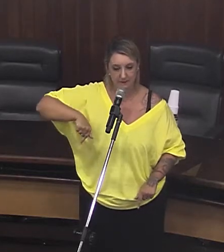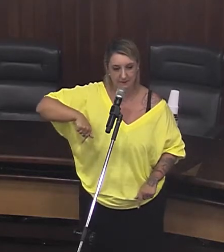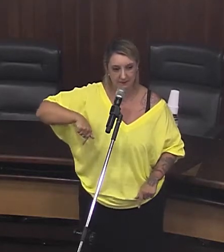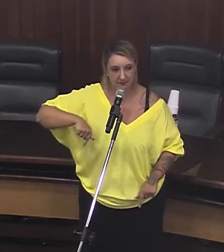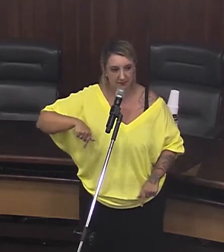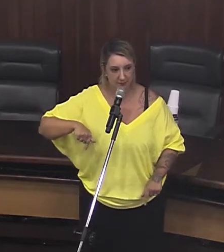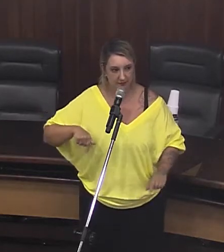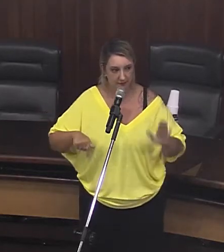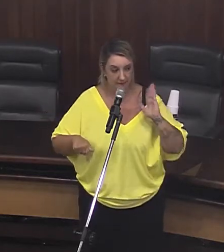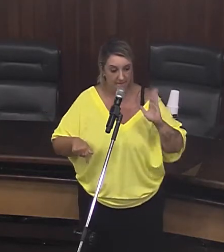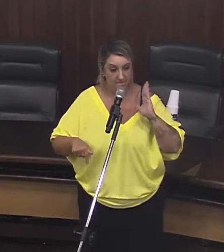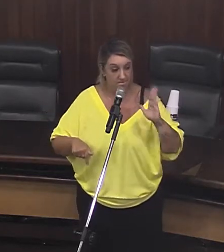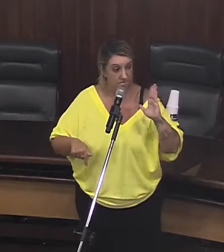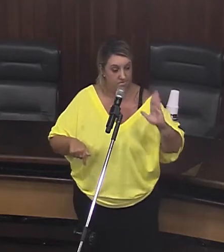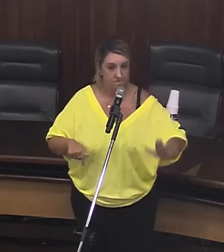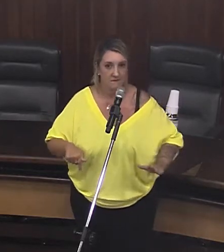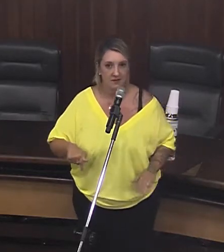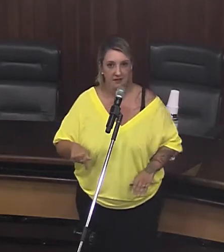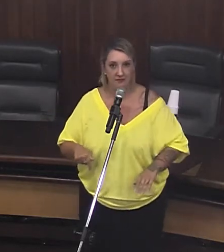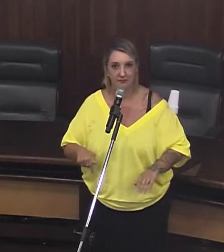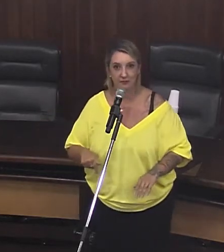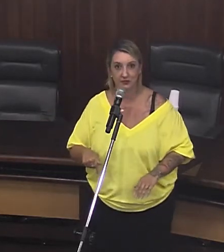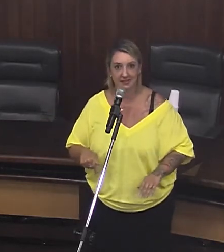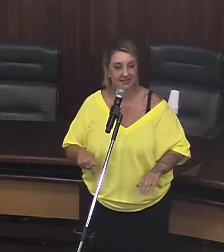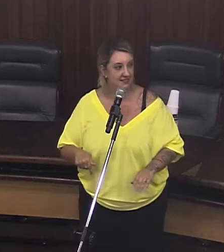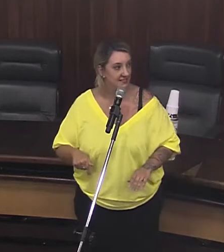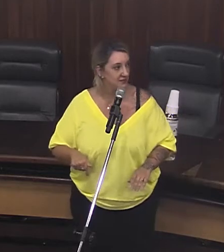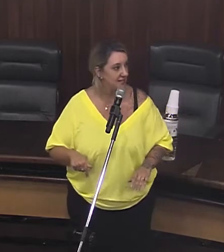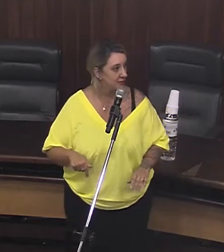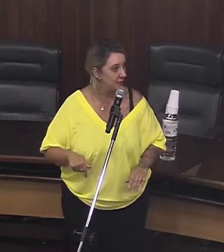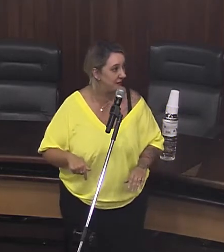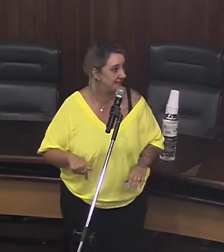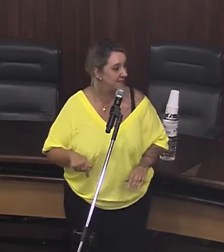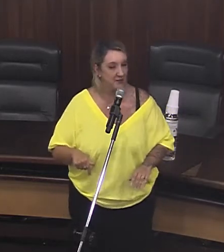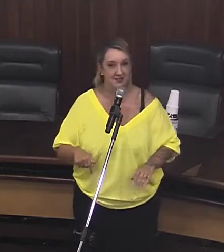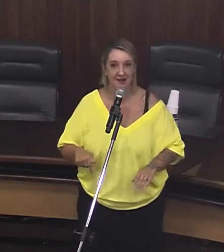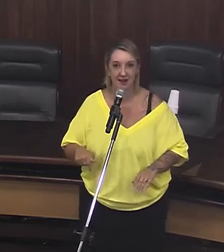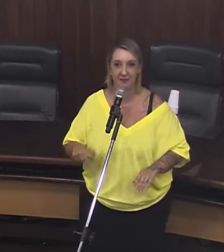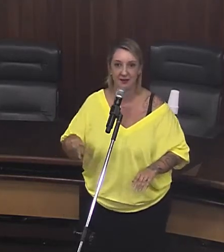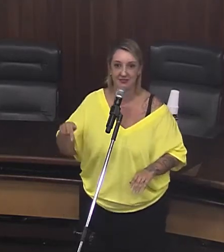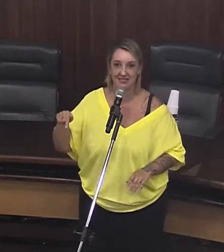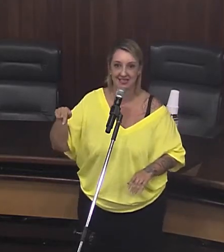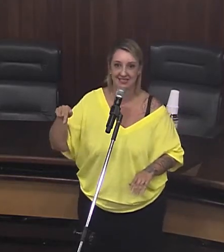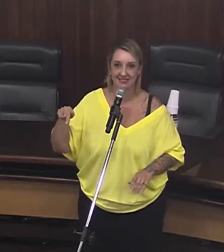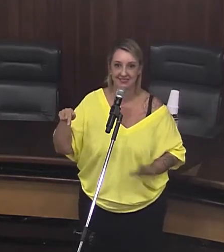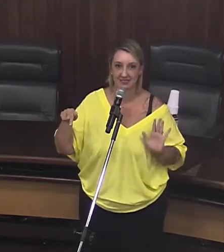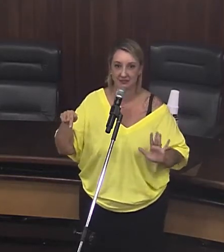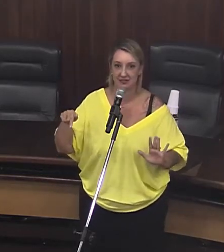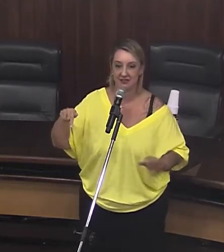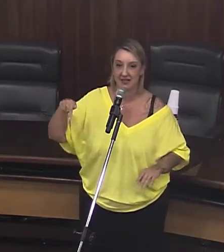em cima. Vou ter que trazer um salompas na próxima aula para vocês. Então, não.